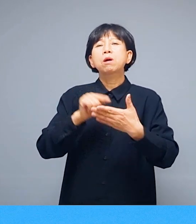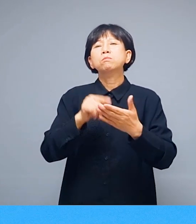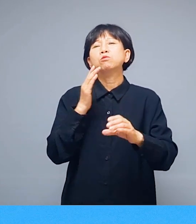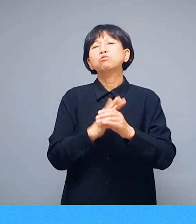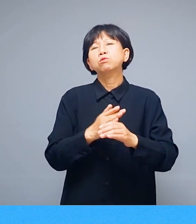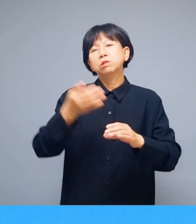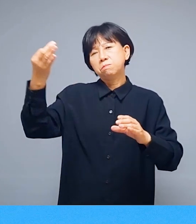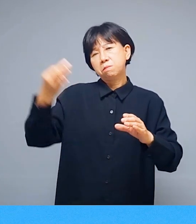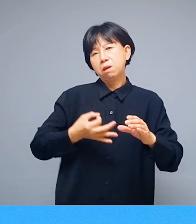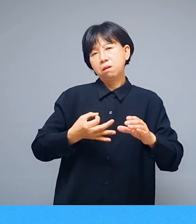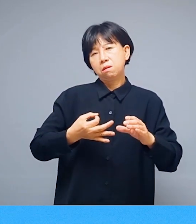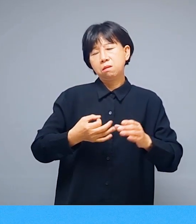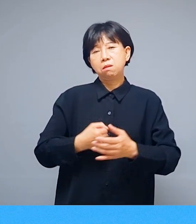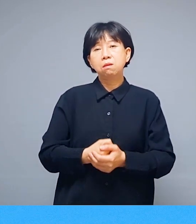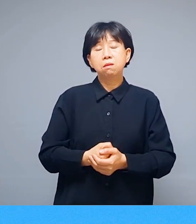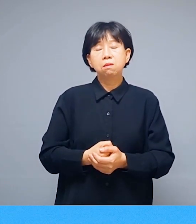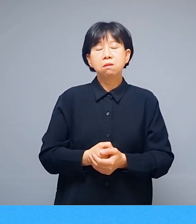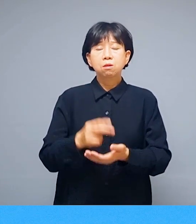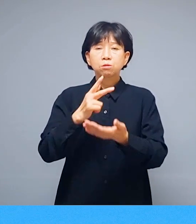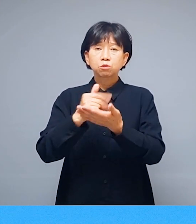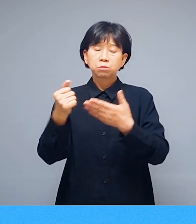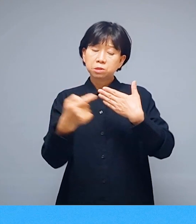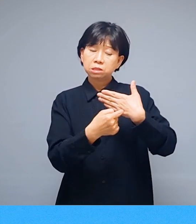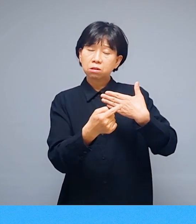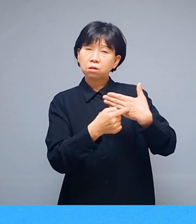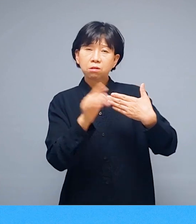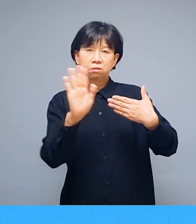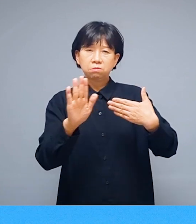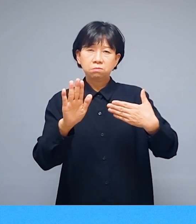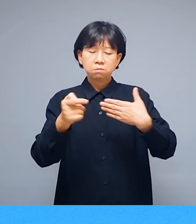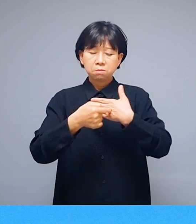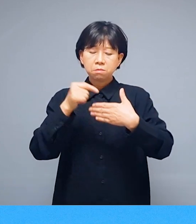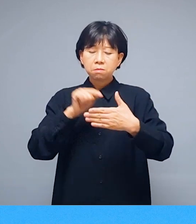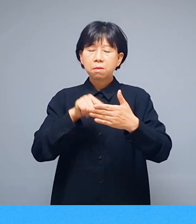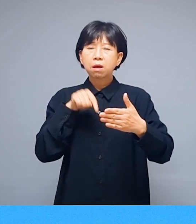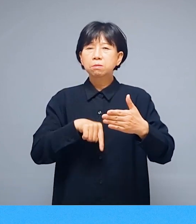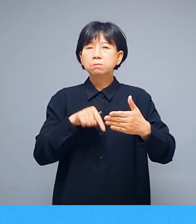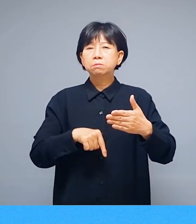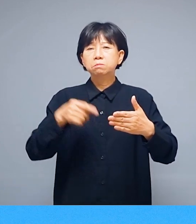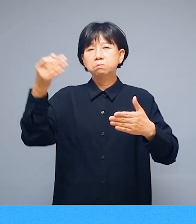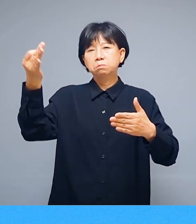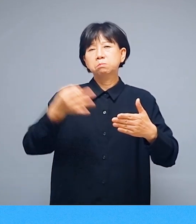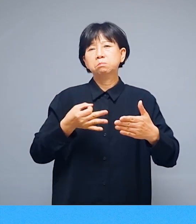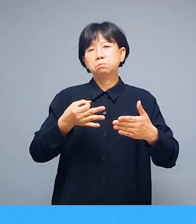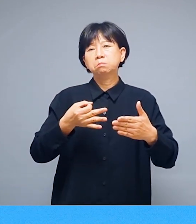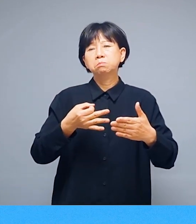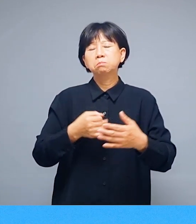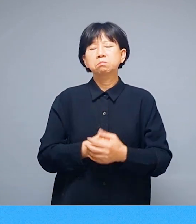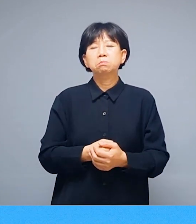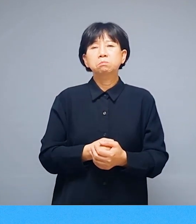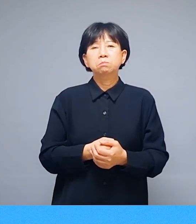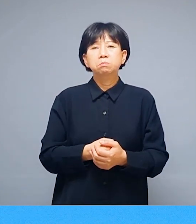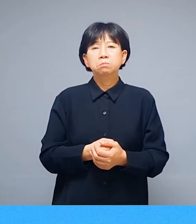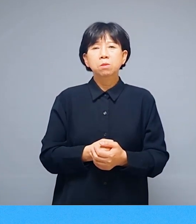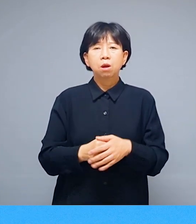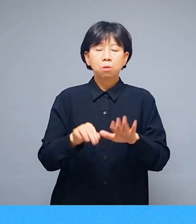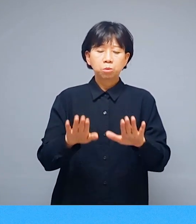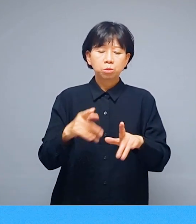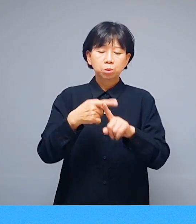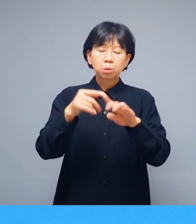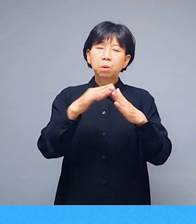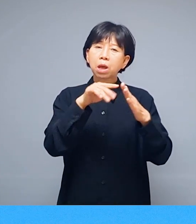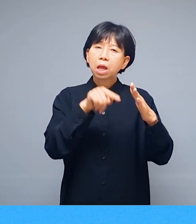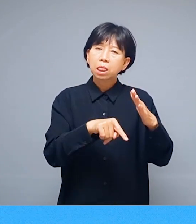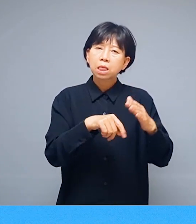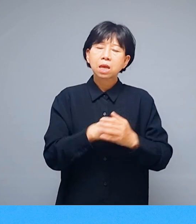보느니라. 아멘. 주님은 지금도 겉모습이 아니라 우리 마음 중심을 보신다 라는 말씀이에요. 성도 여러분, 오늘도 교회